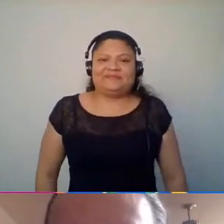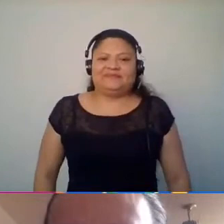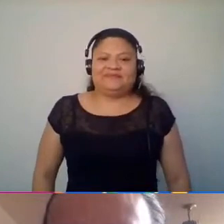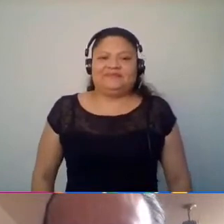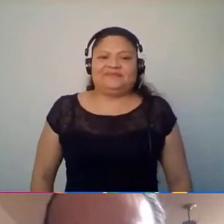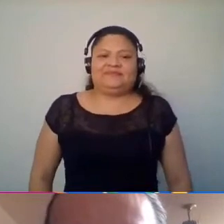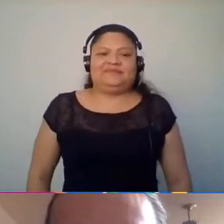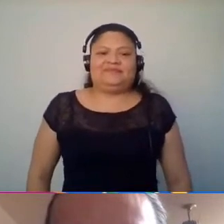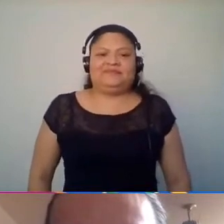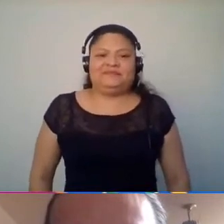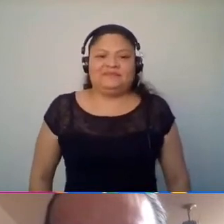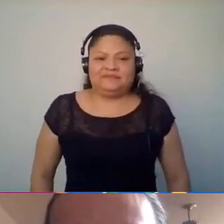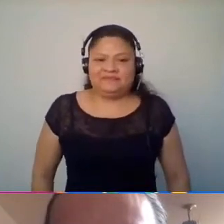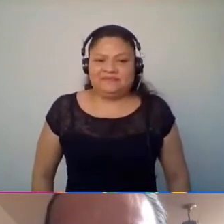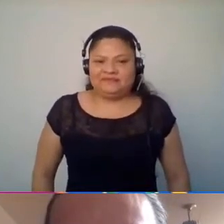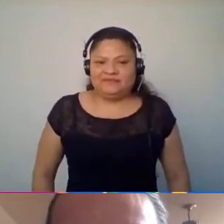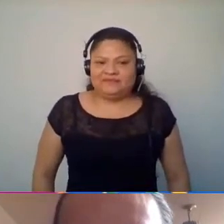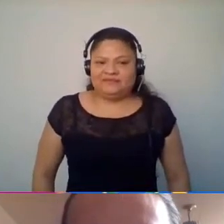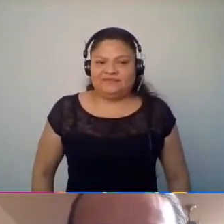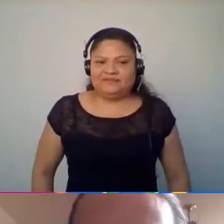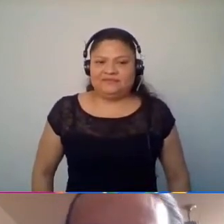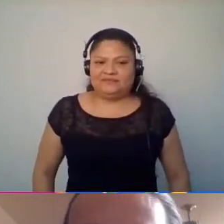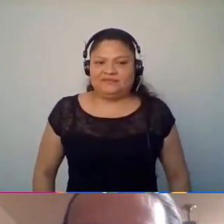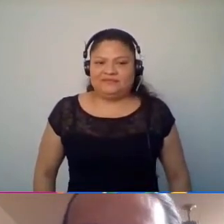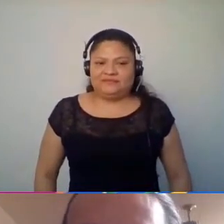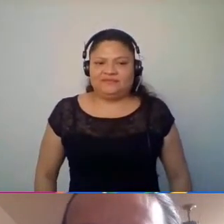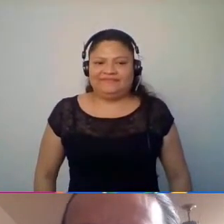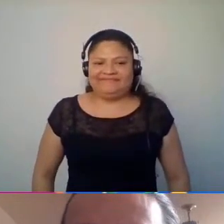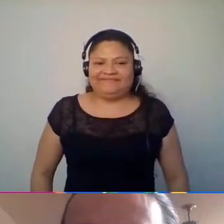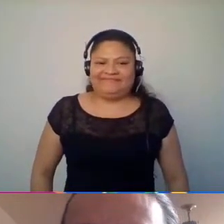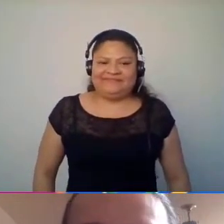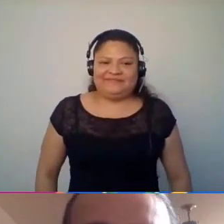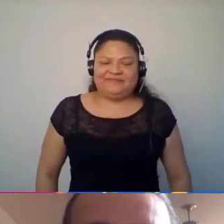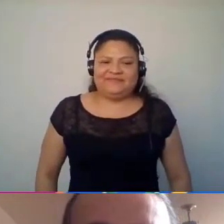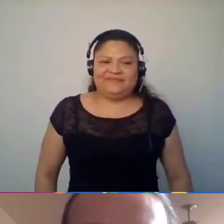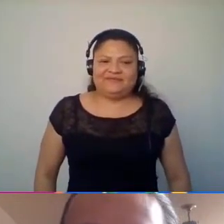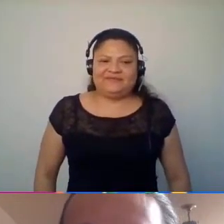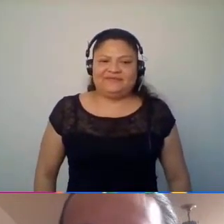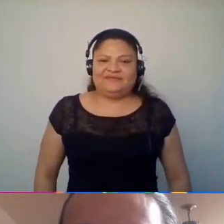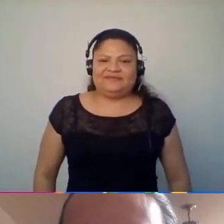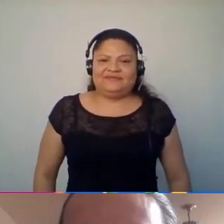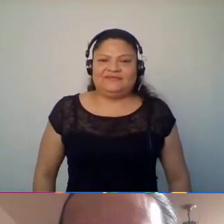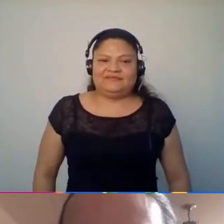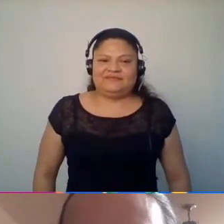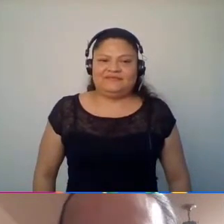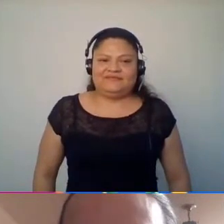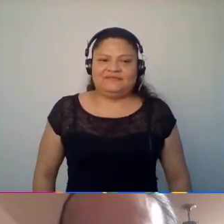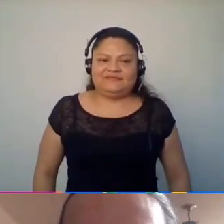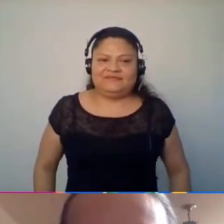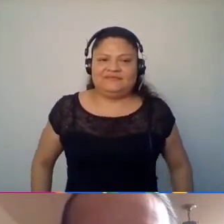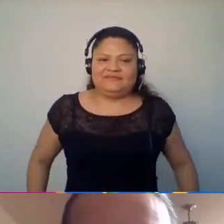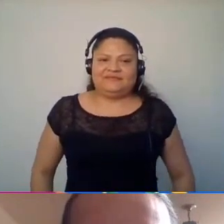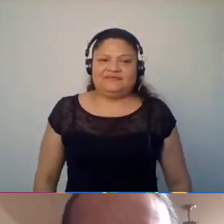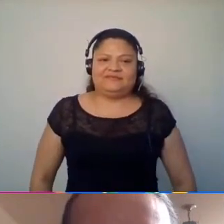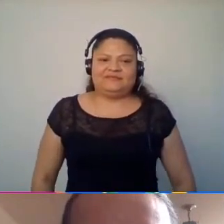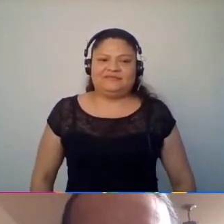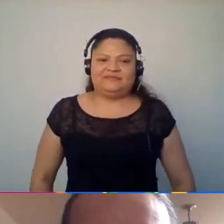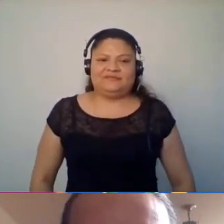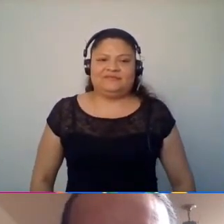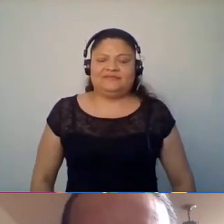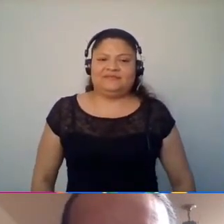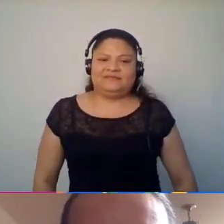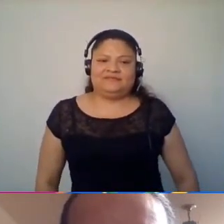trabajo. Y si, Miri Vice, saludos Miri, qué bueno que estás por aquí, qué buen trabajo, saludos. Isis de la